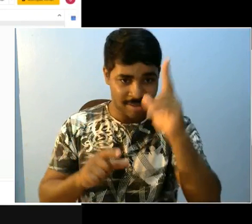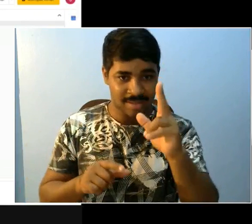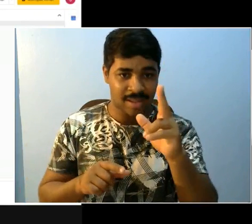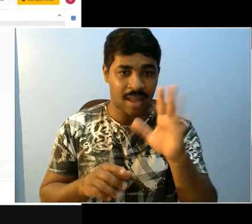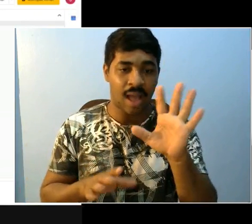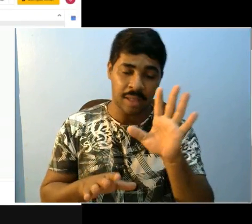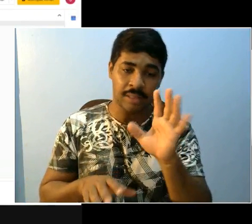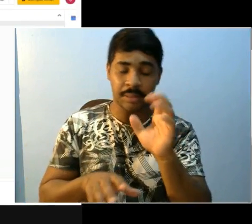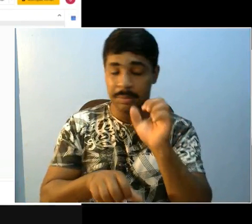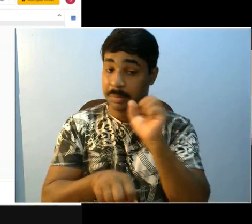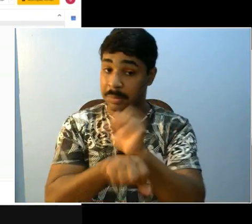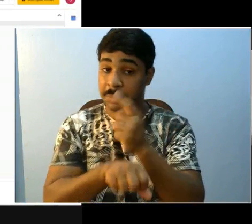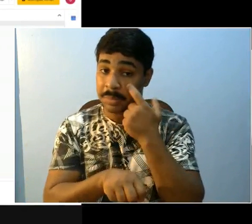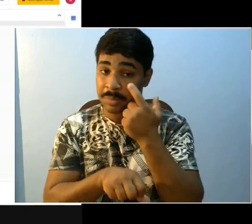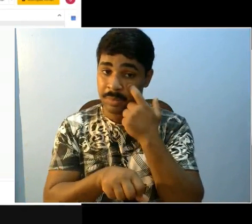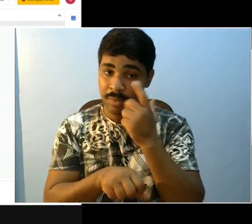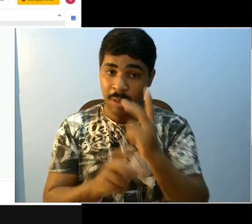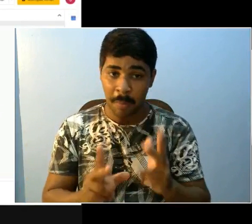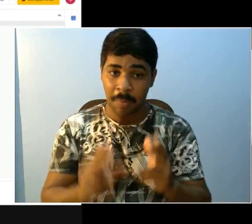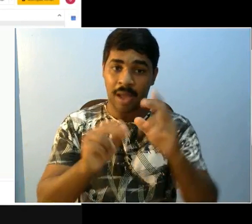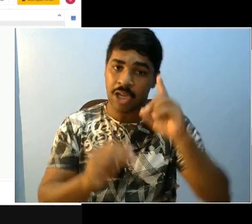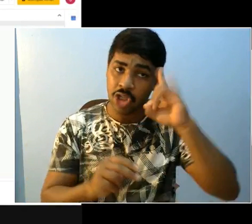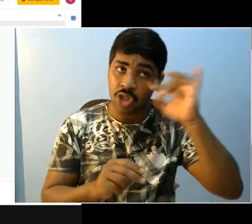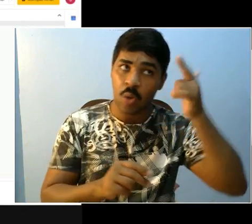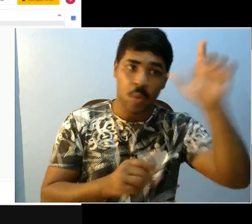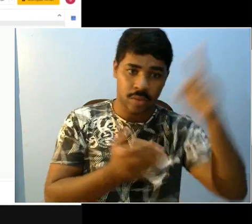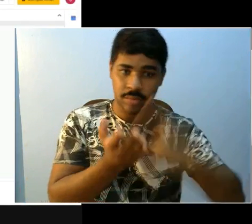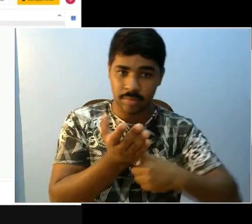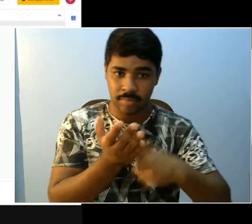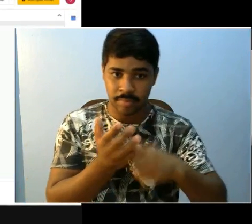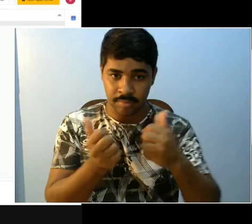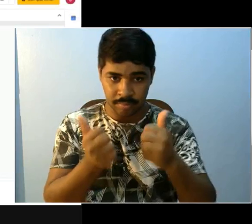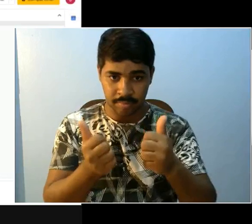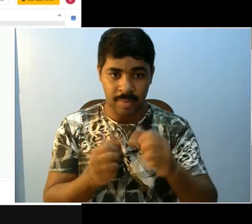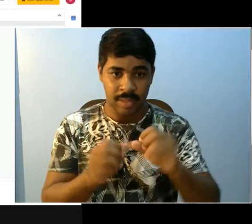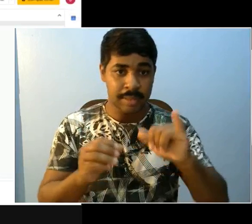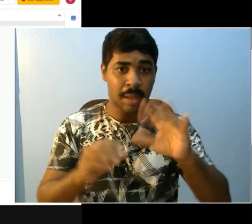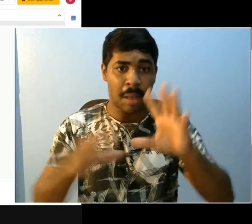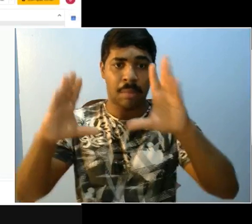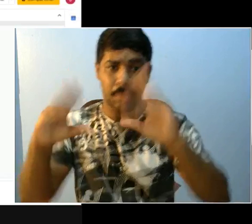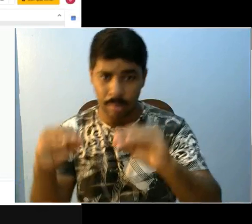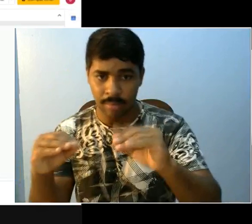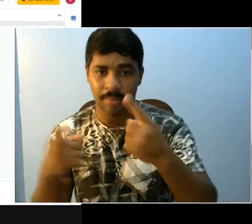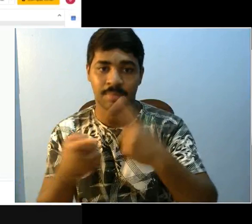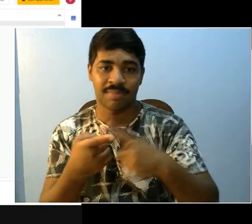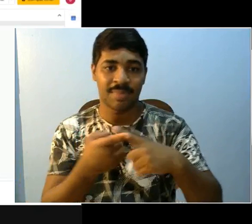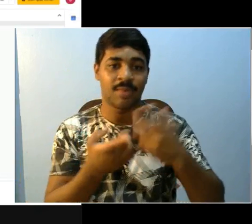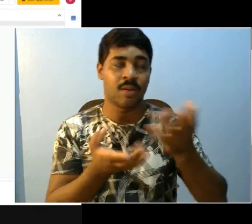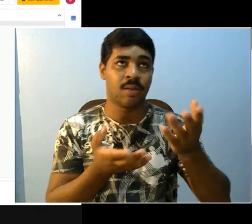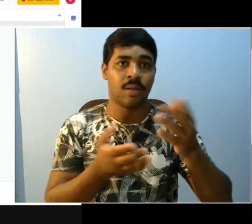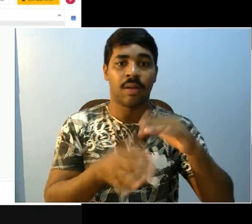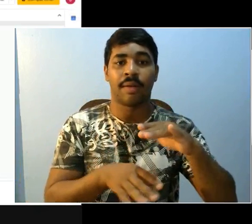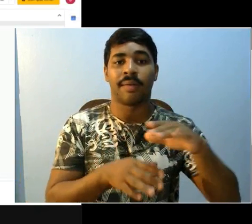que eu marquei até agora, não sei se... Só para deixar claro, tá? Se sair é por causa disso.